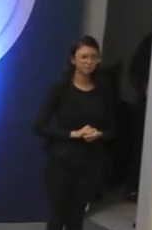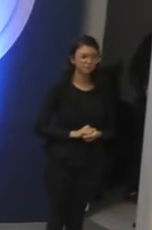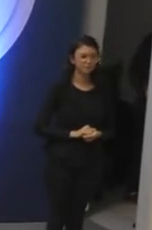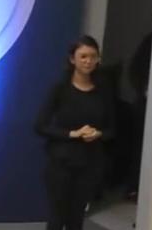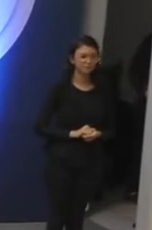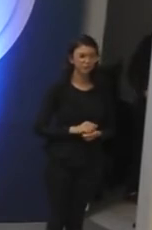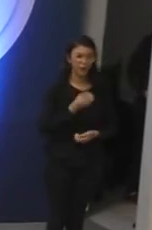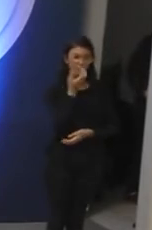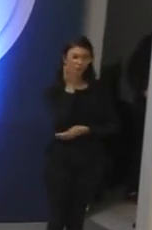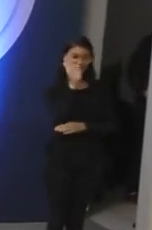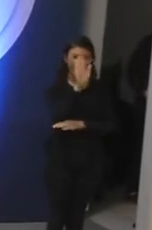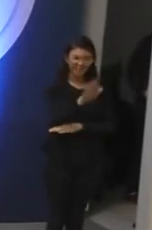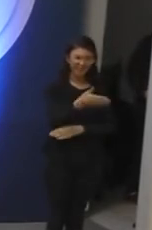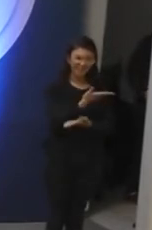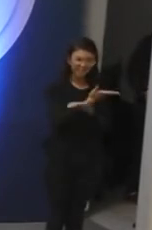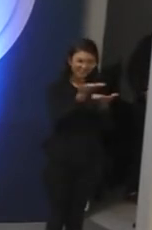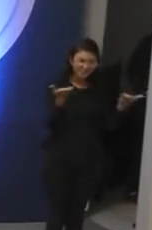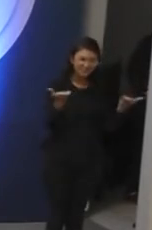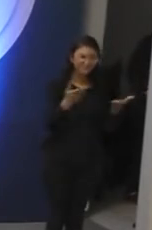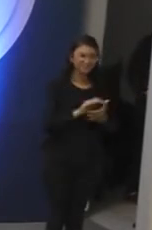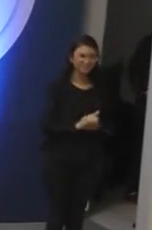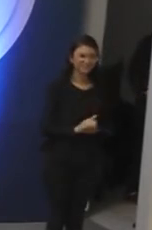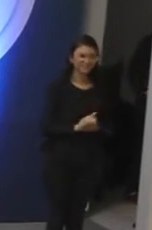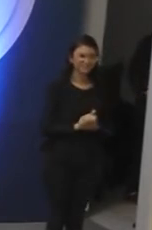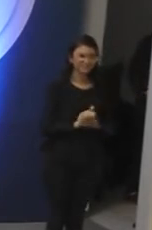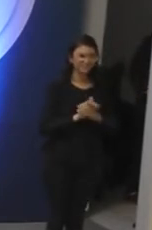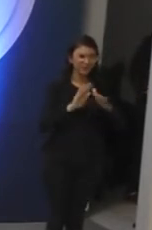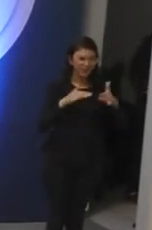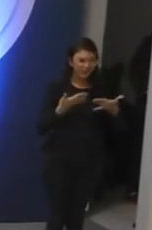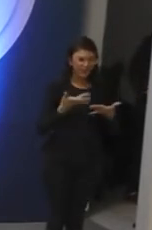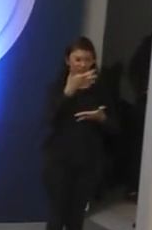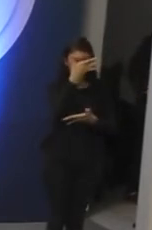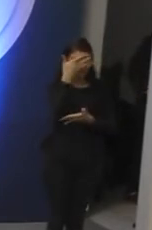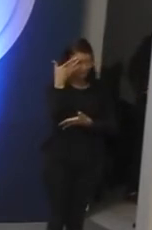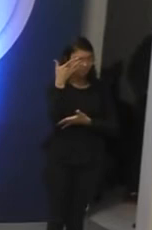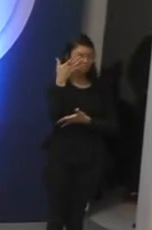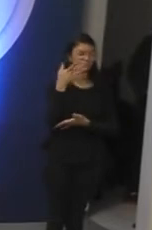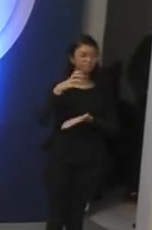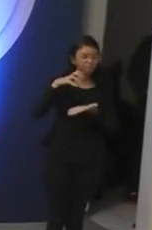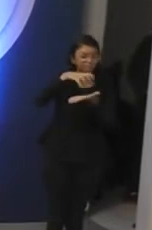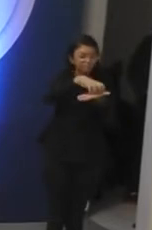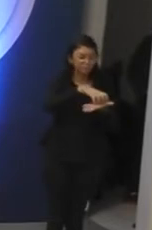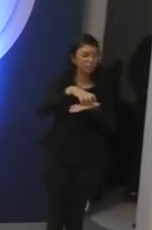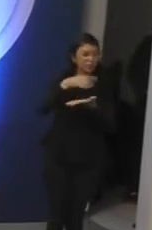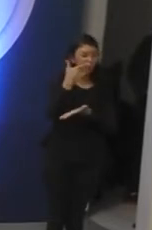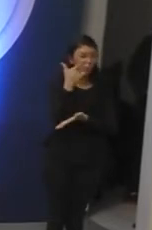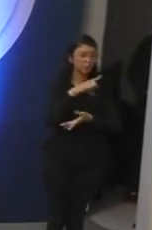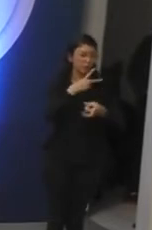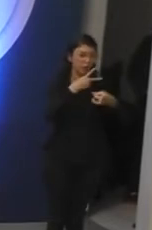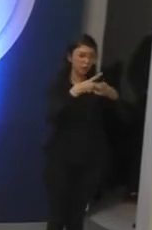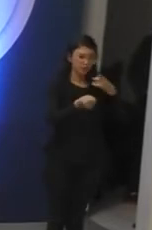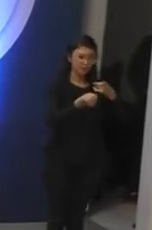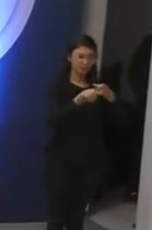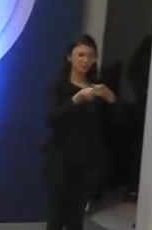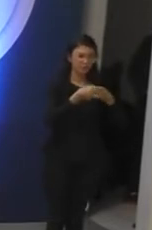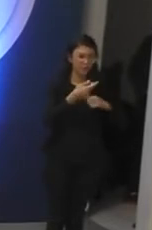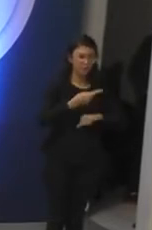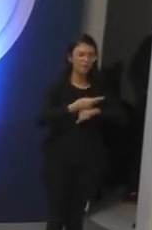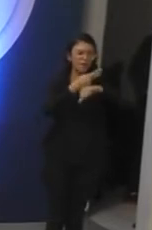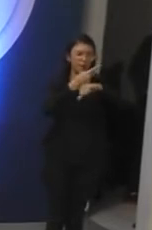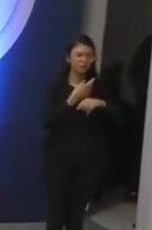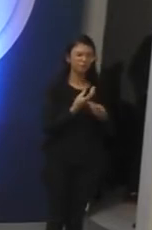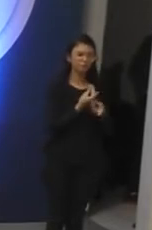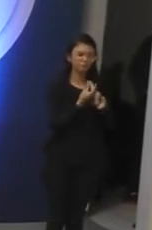Boa tarde a todos. A concessionária vencedora do Prêmio Anel de Qualidade 2021 na